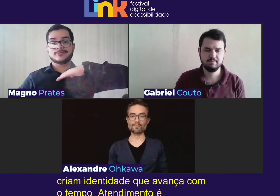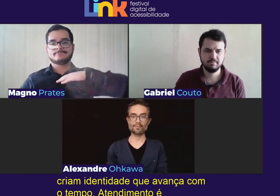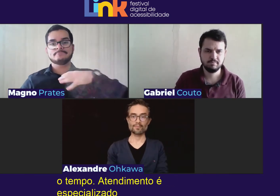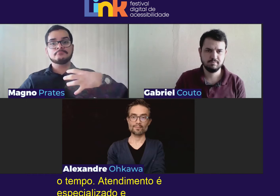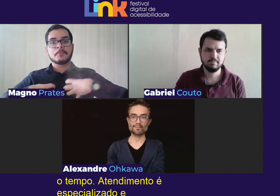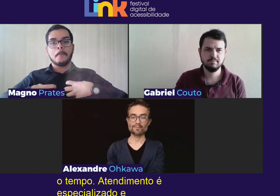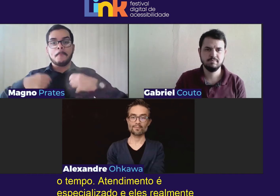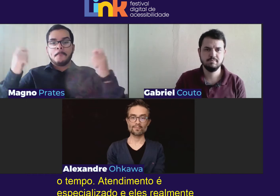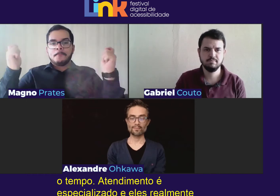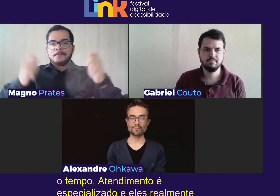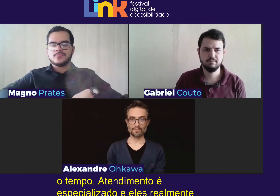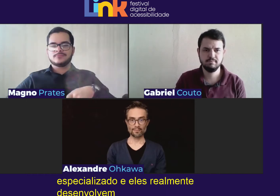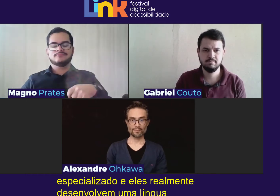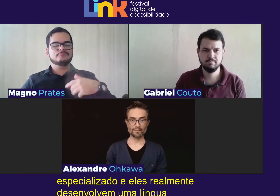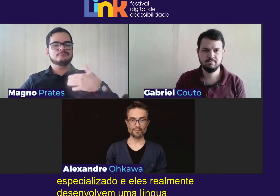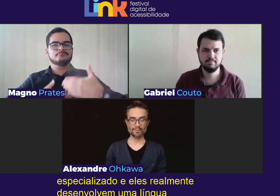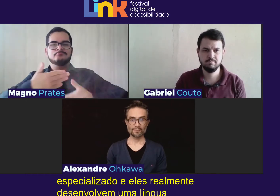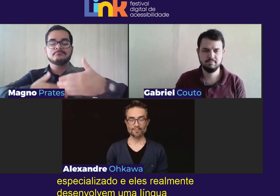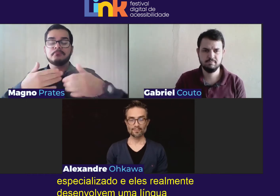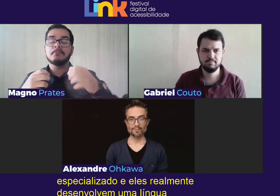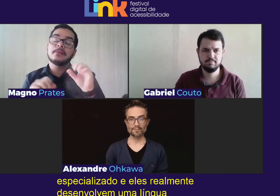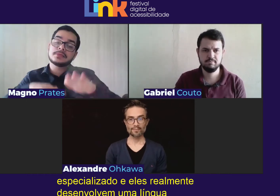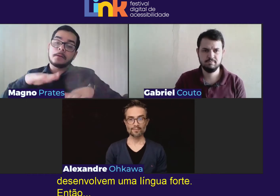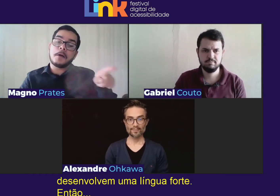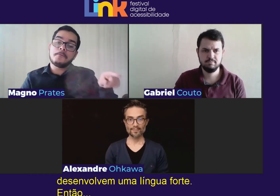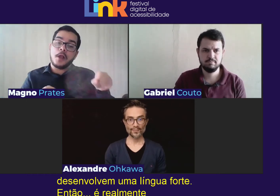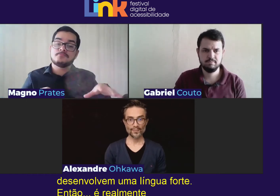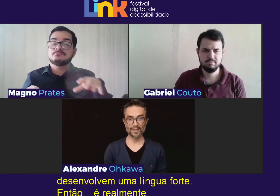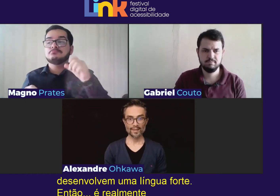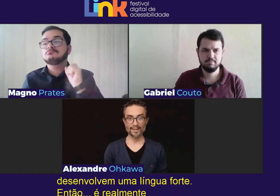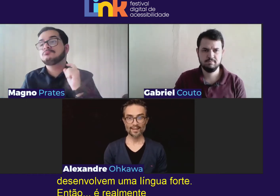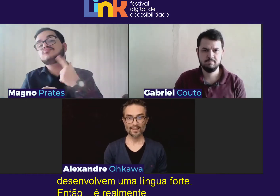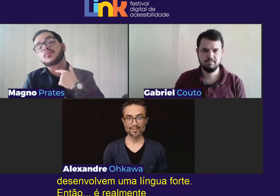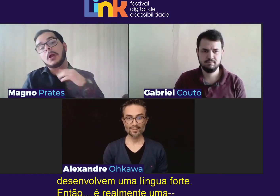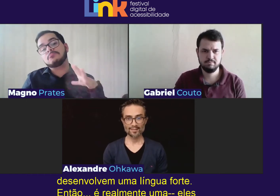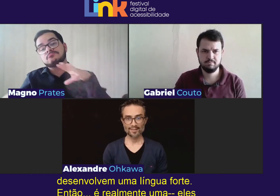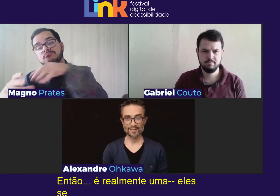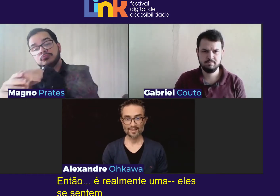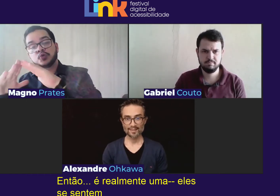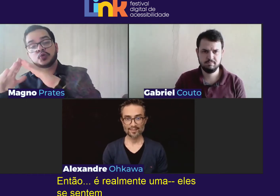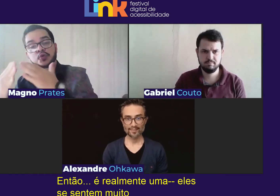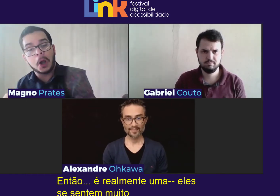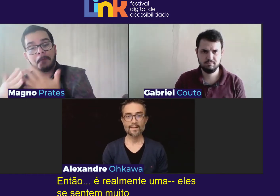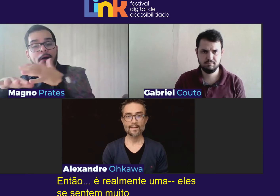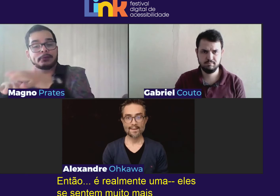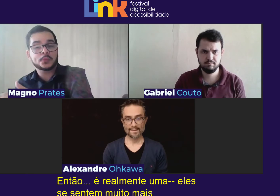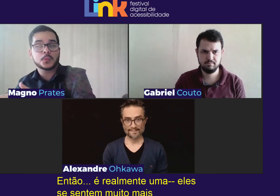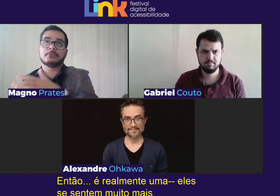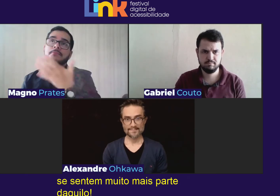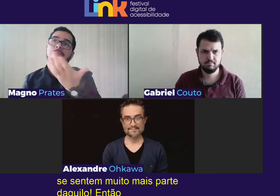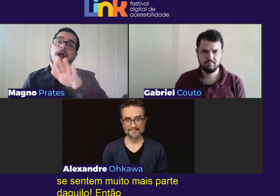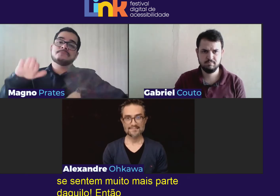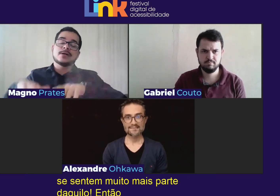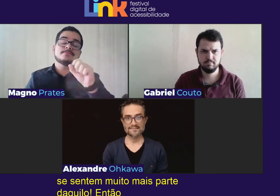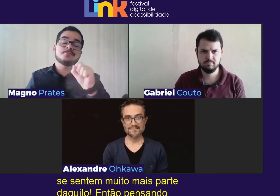Então, realmente, eles se sentem muito mais parte daquilo. Então, pensando numa escola bilíngue ou numa